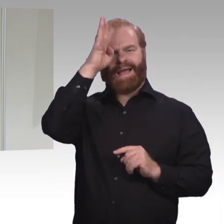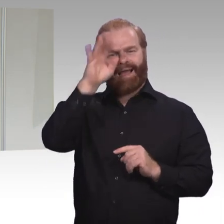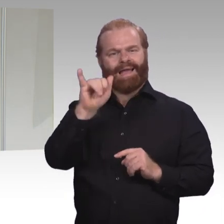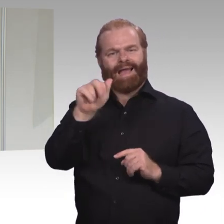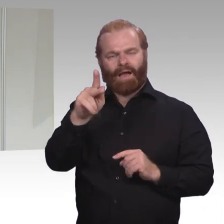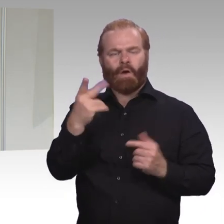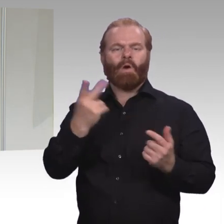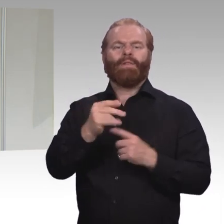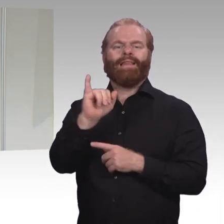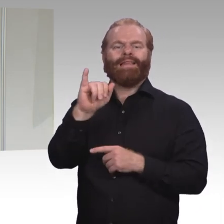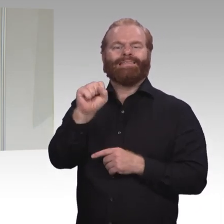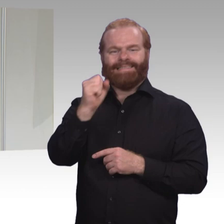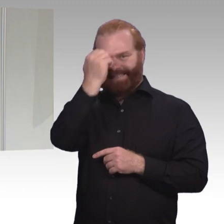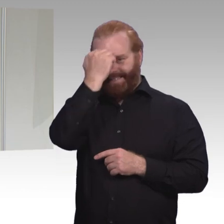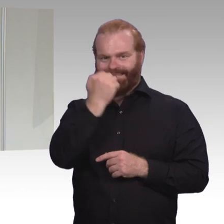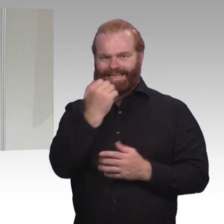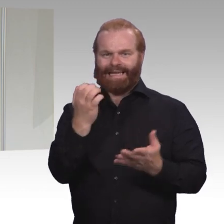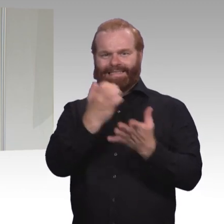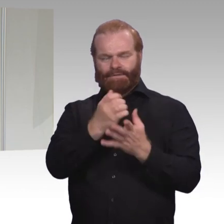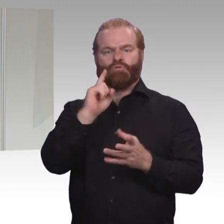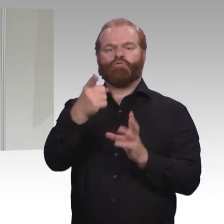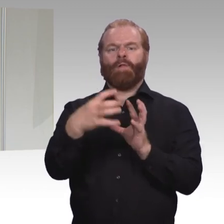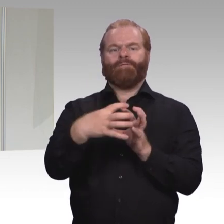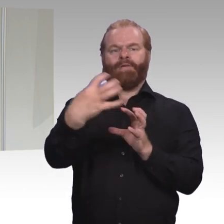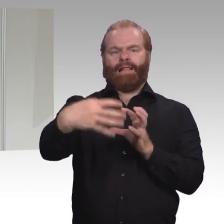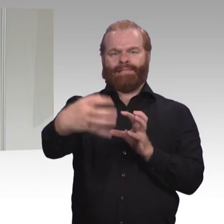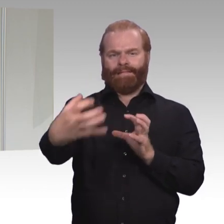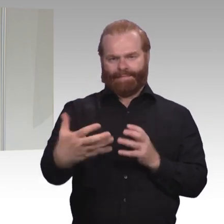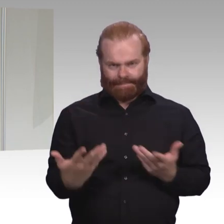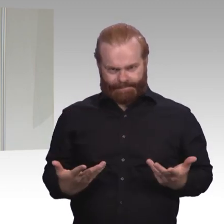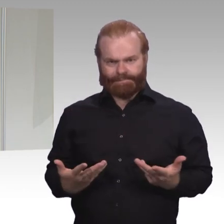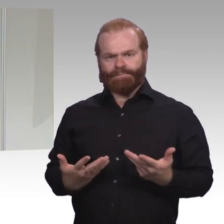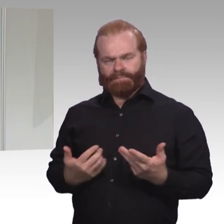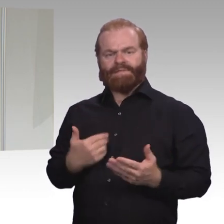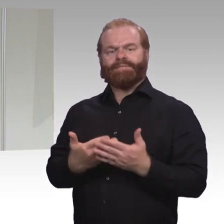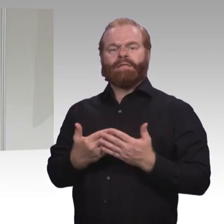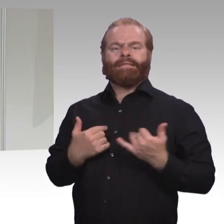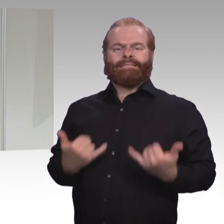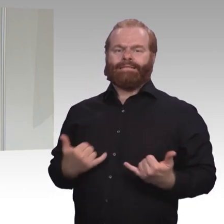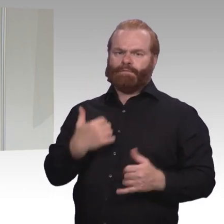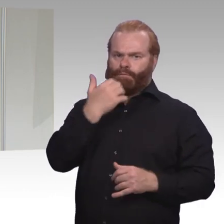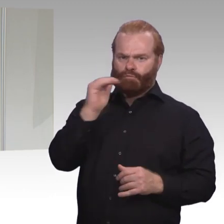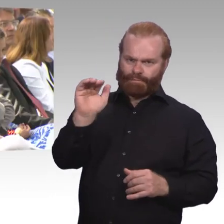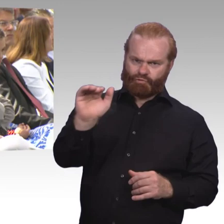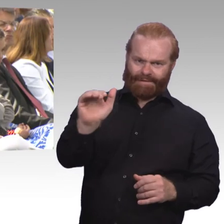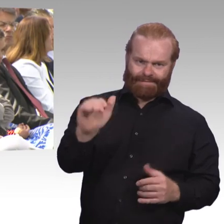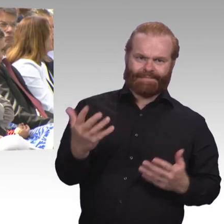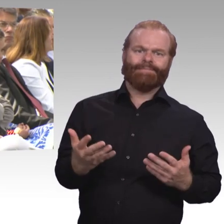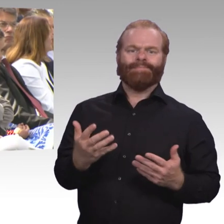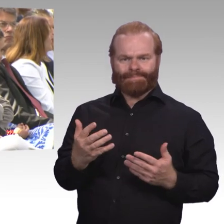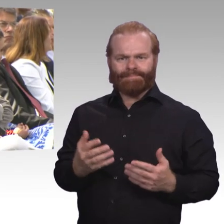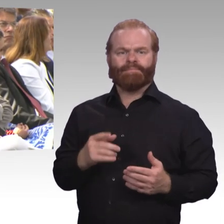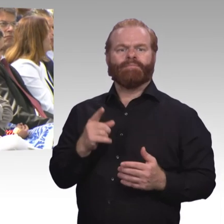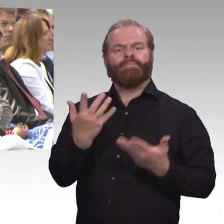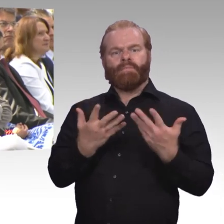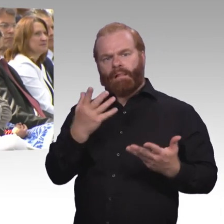der gesamten Bundesregierung gewesen, am 31. Oktober diesen Jahres dieses Mandat einzustellen. Ich habe